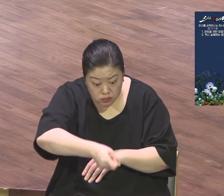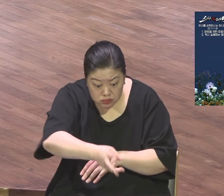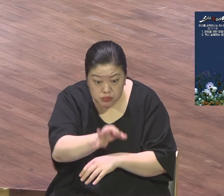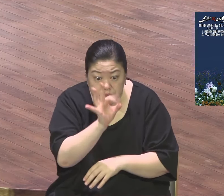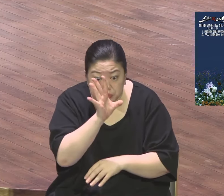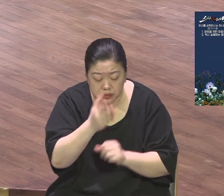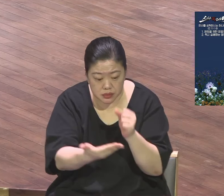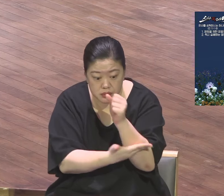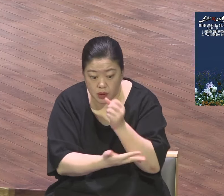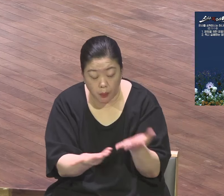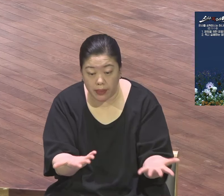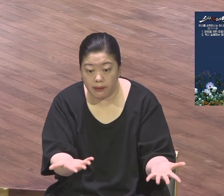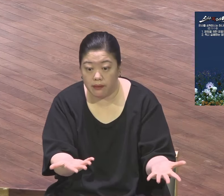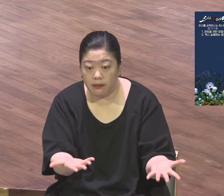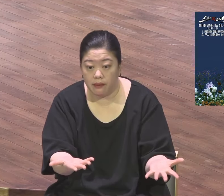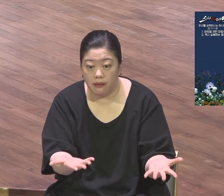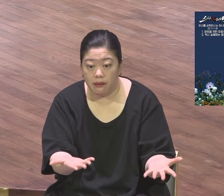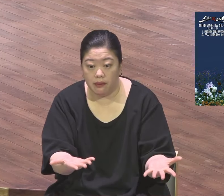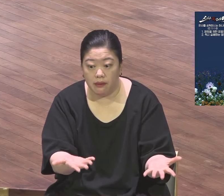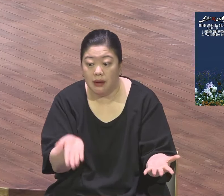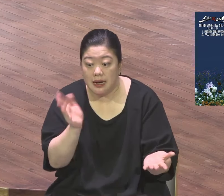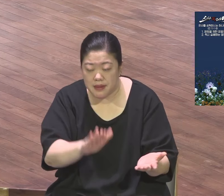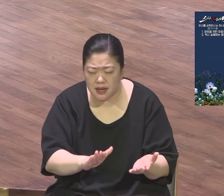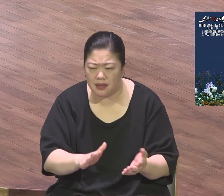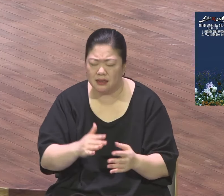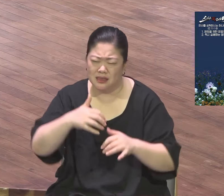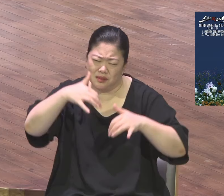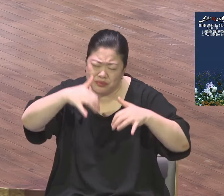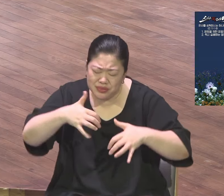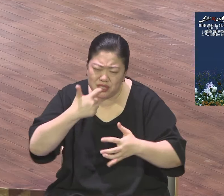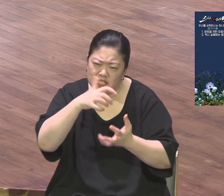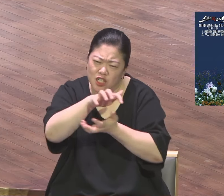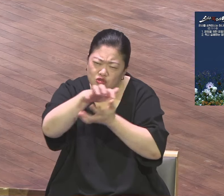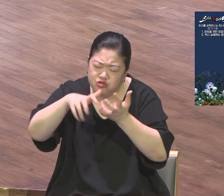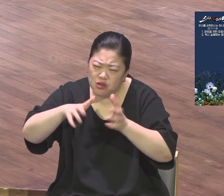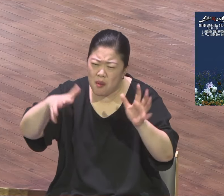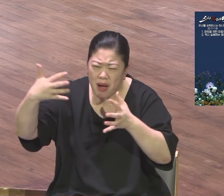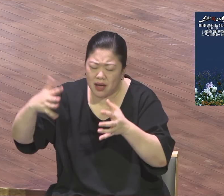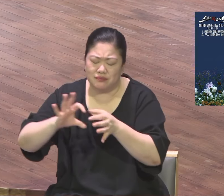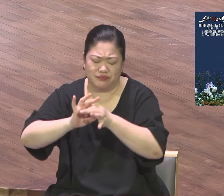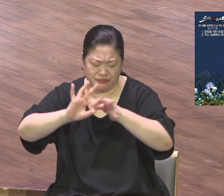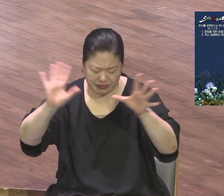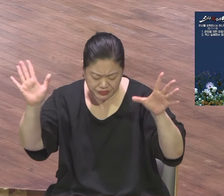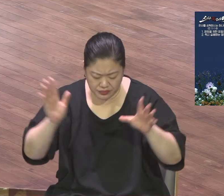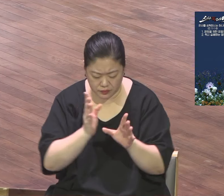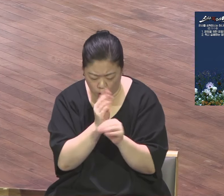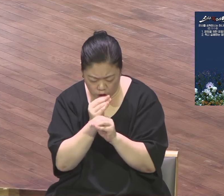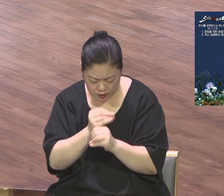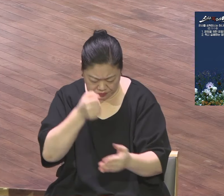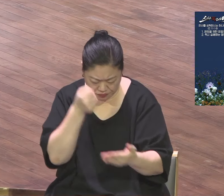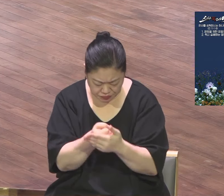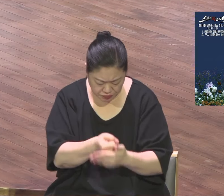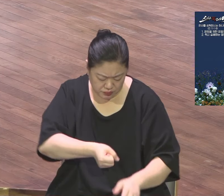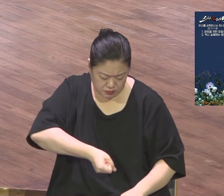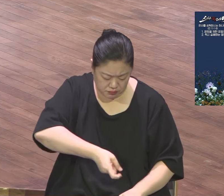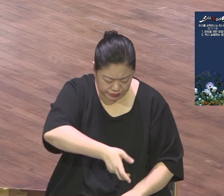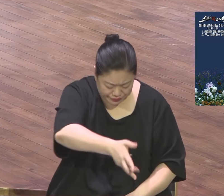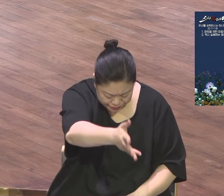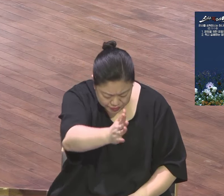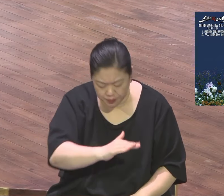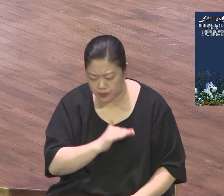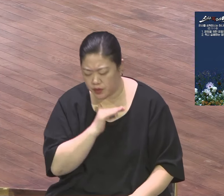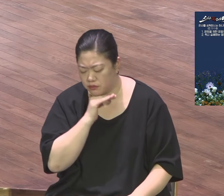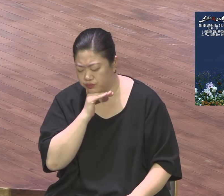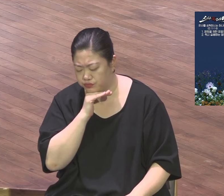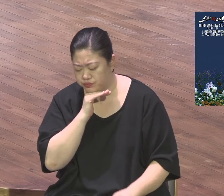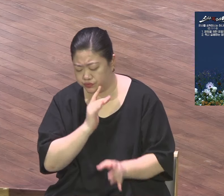대해서요, 우리가 예측할 수는 없지만 분명히 알 수 있는 것 한 가지는 세상 만사가 다 하나님의